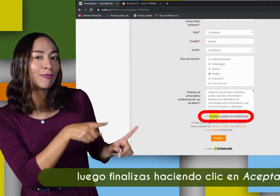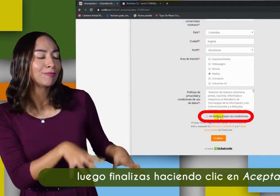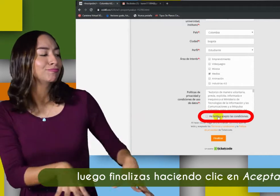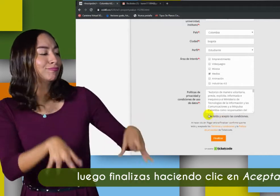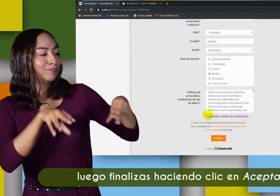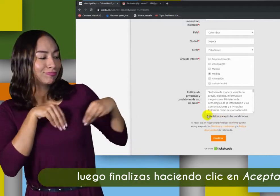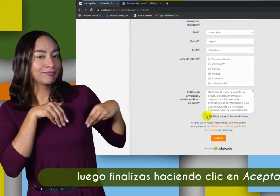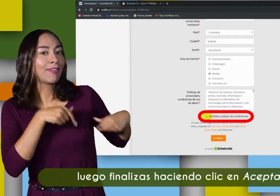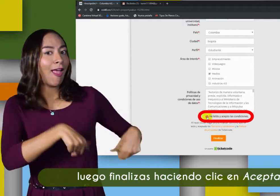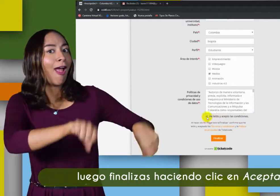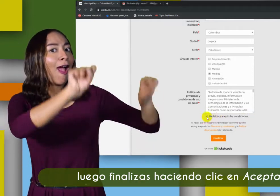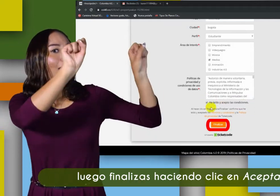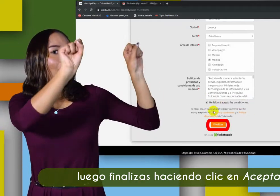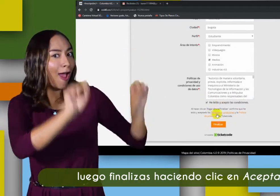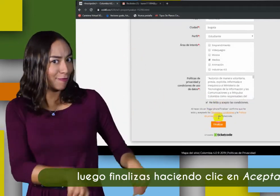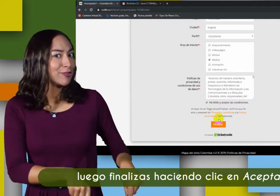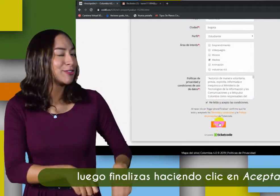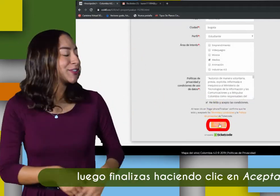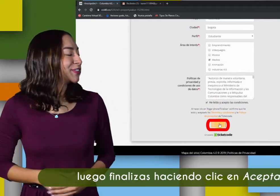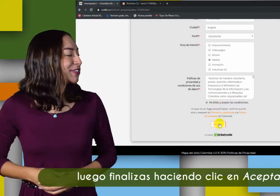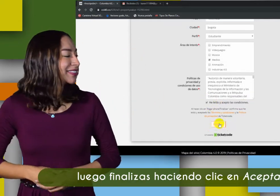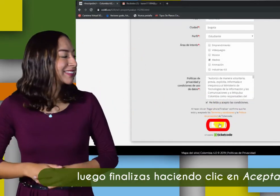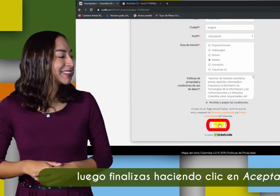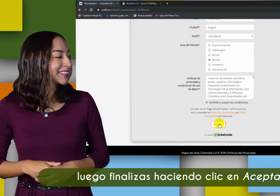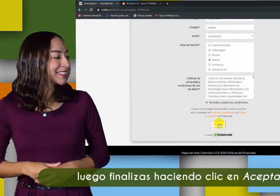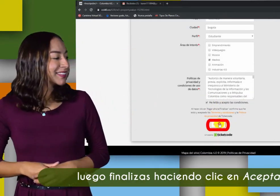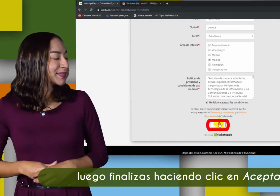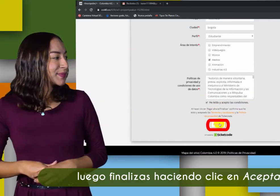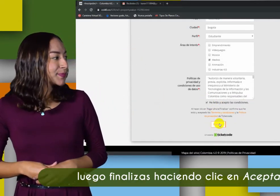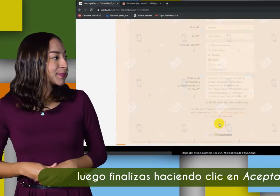Luego finalizas haciendo clic en Aceptar.